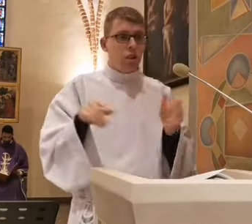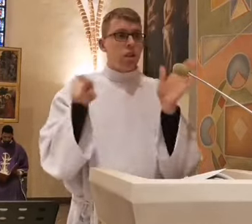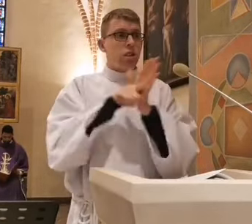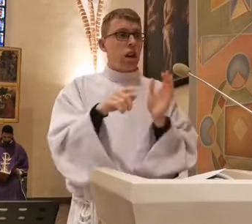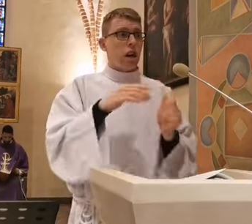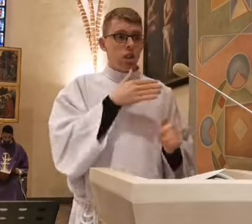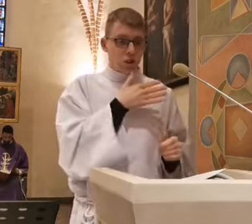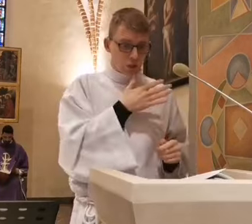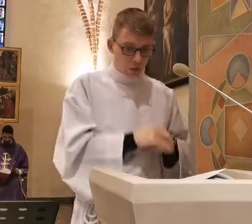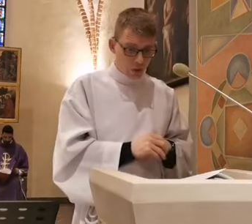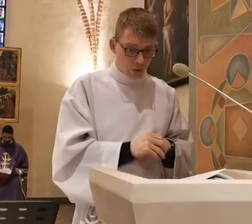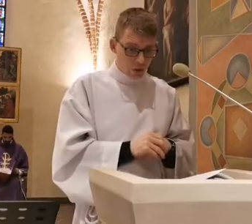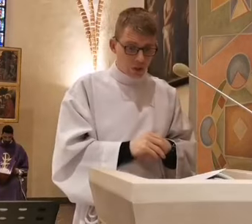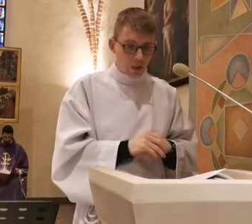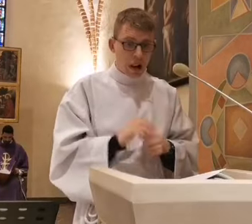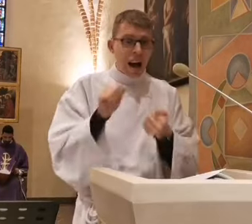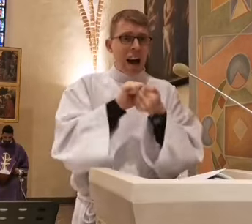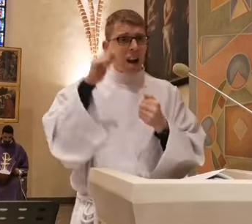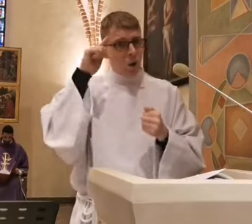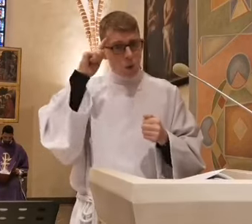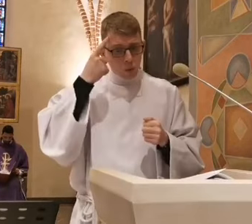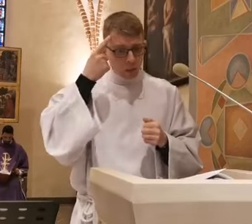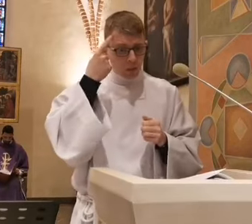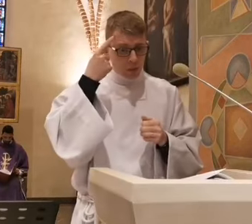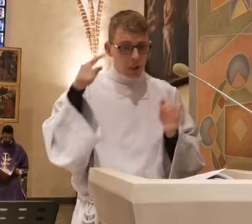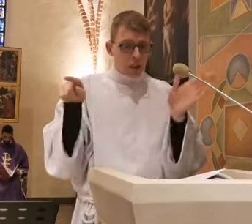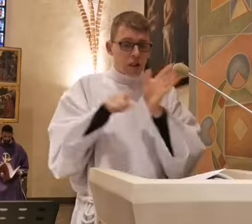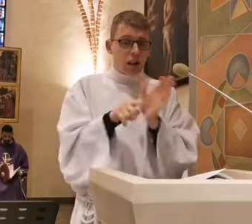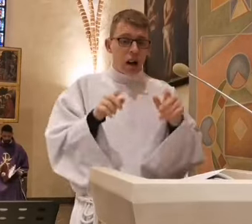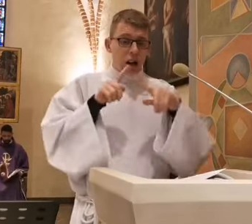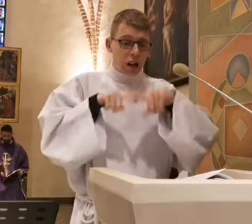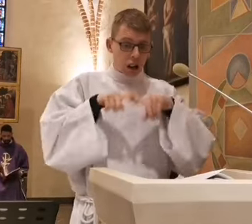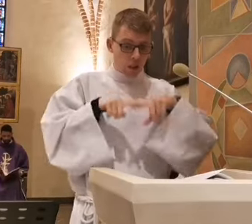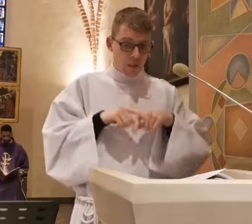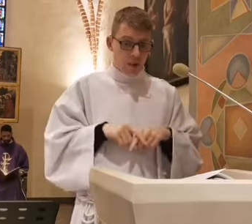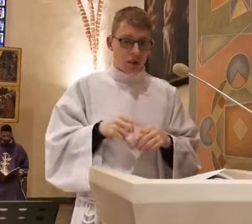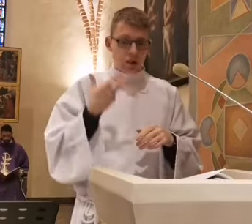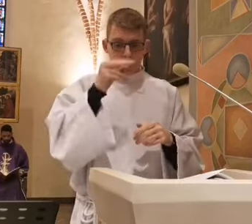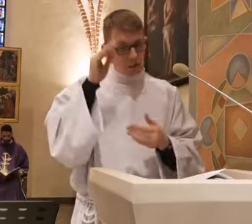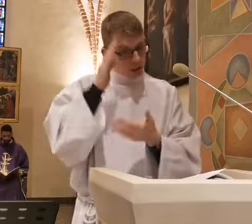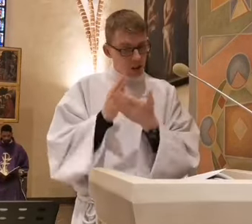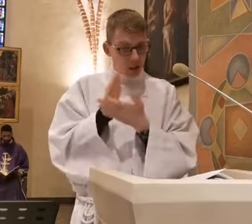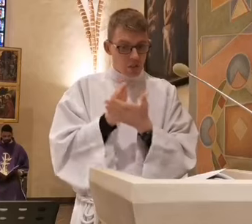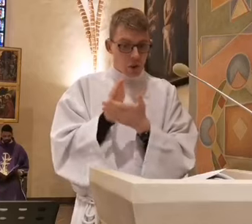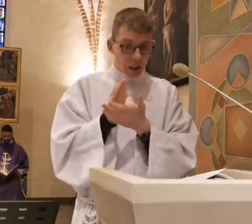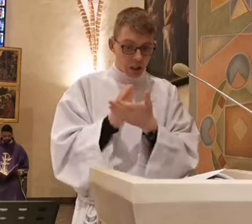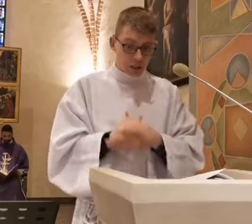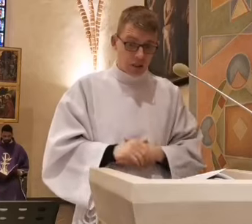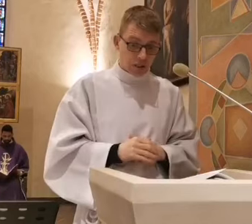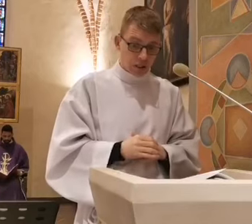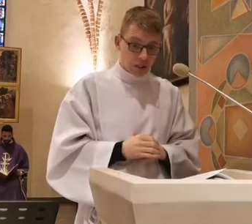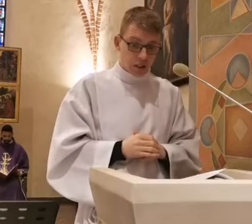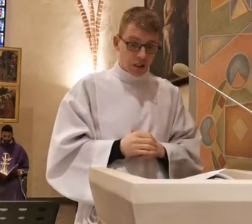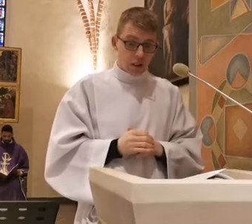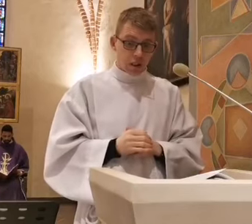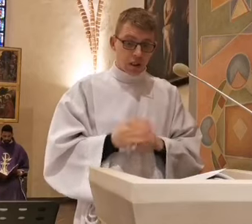zgorszeniem dla Żydów, a głupstwem dla Greków. Pogan.